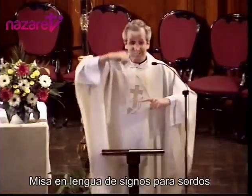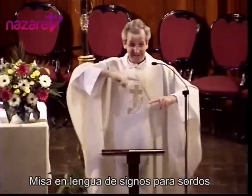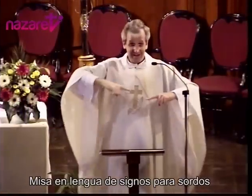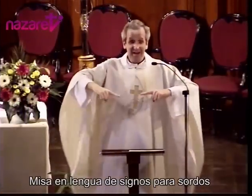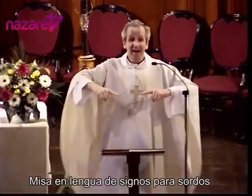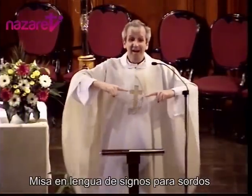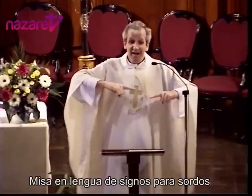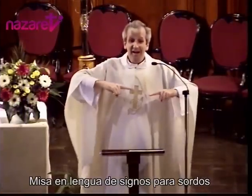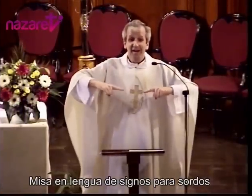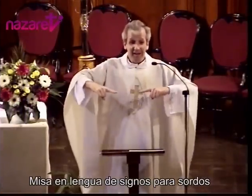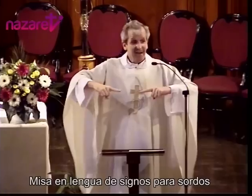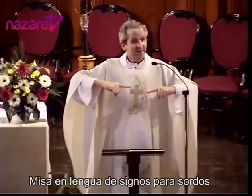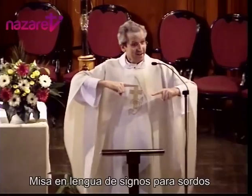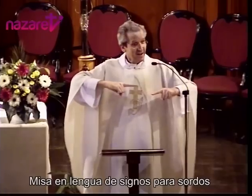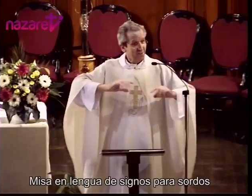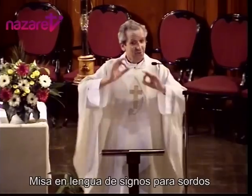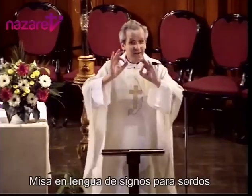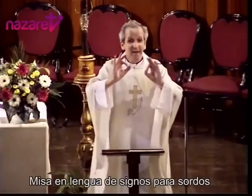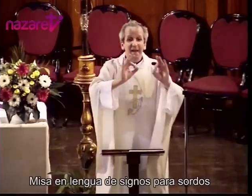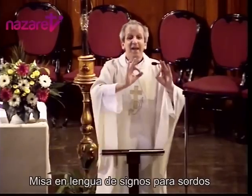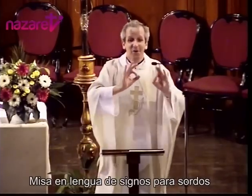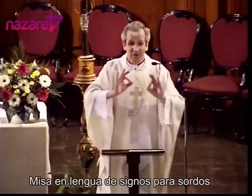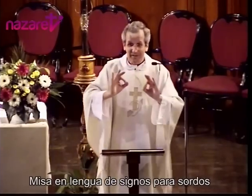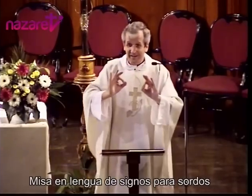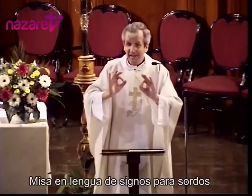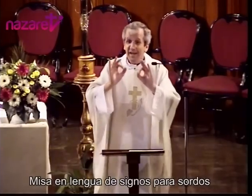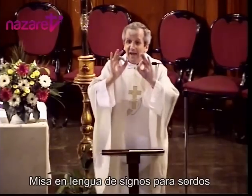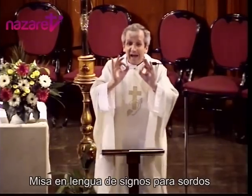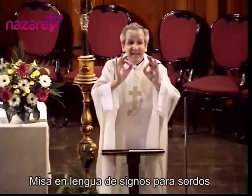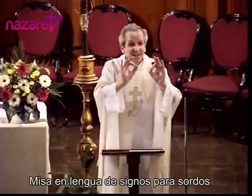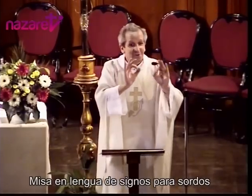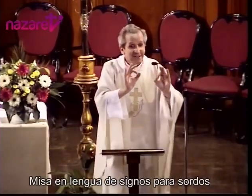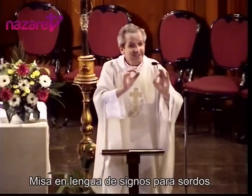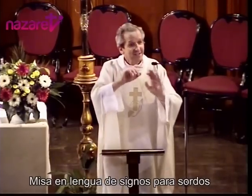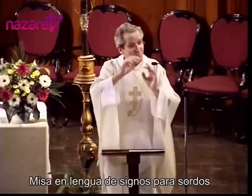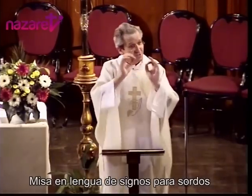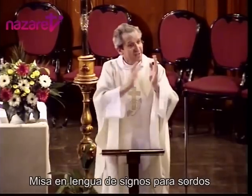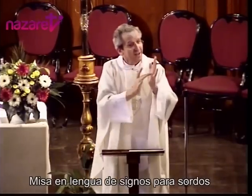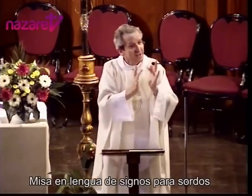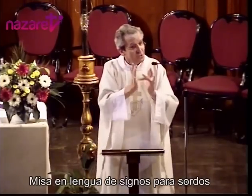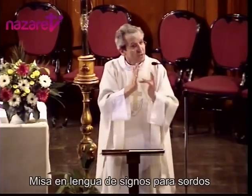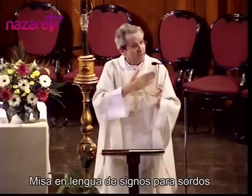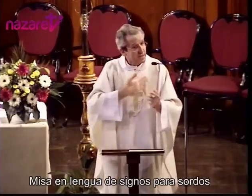sería el reinado, el orden, aquello, diríamos, que Jesús ha querido